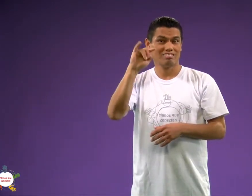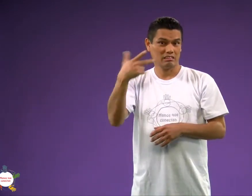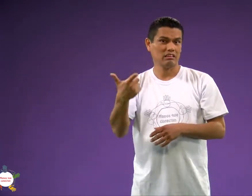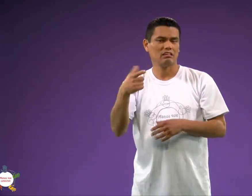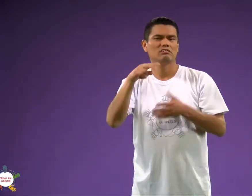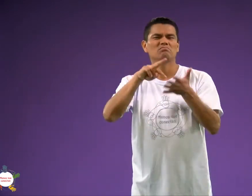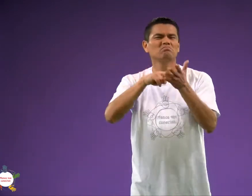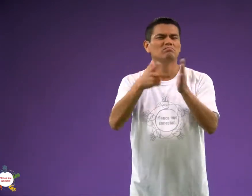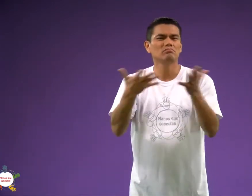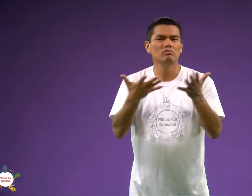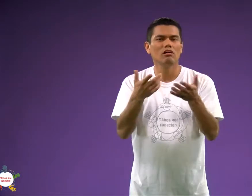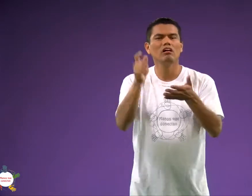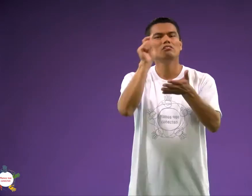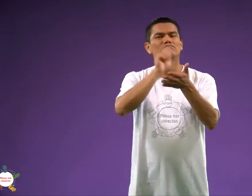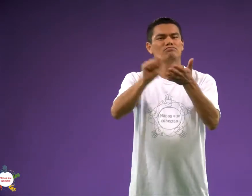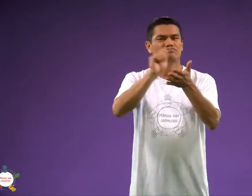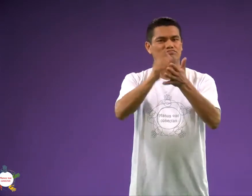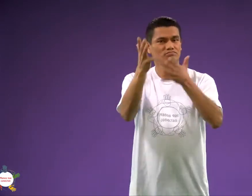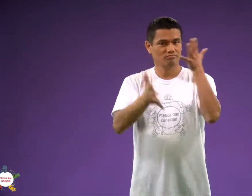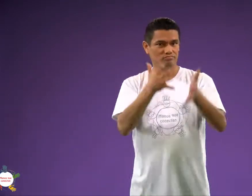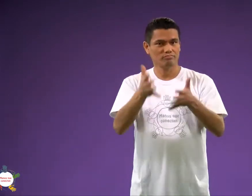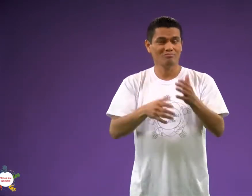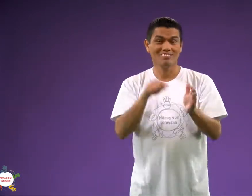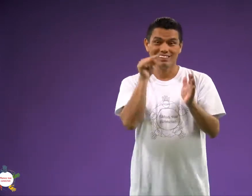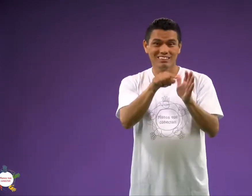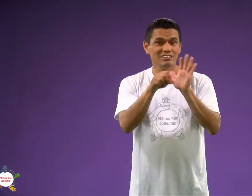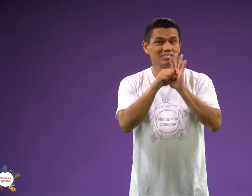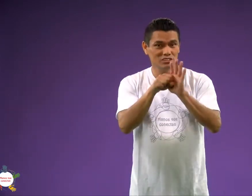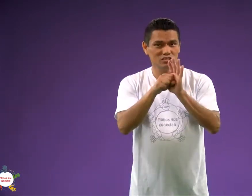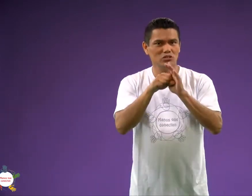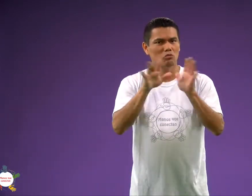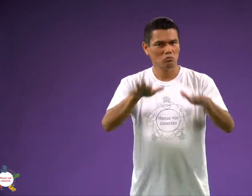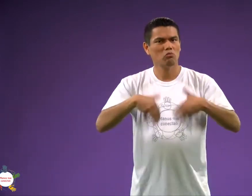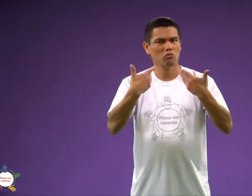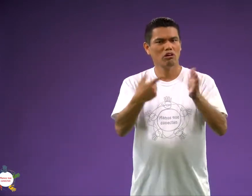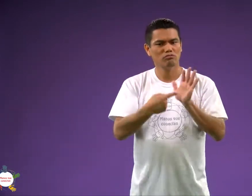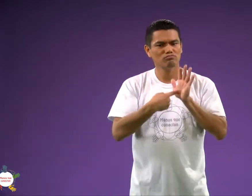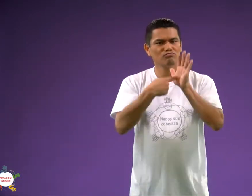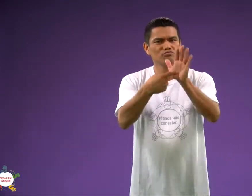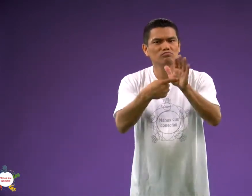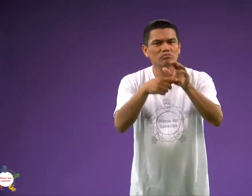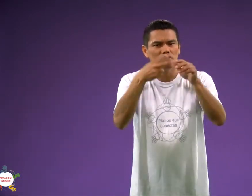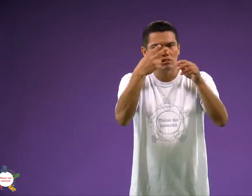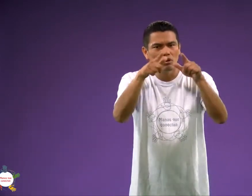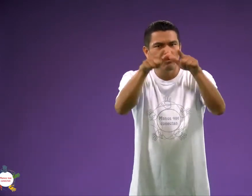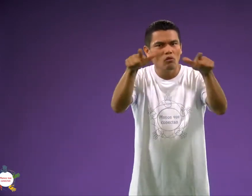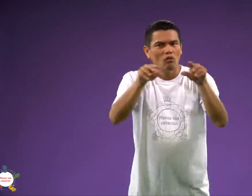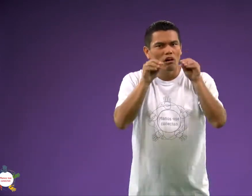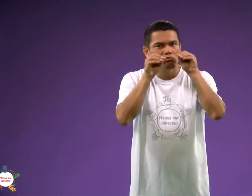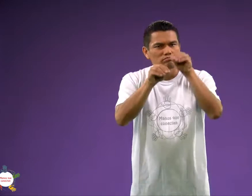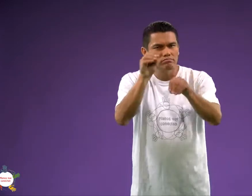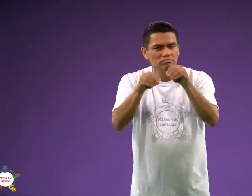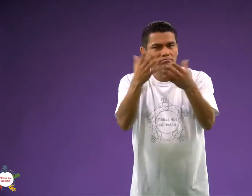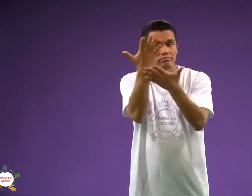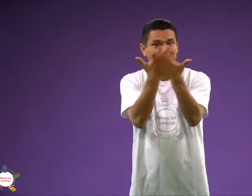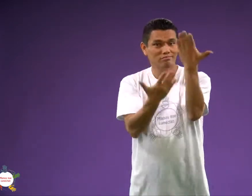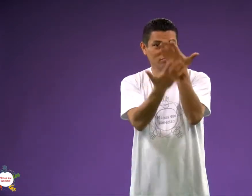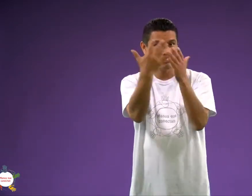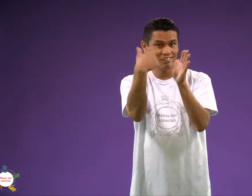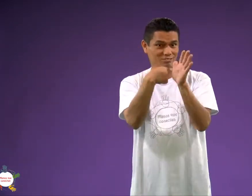¿Qué significa eso? Escritura de las señas. Estos símbolos pueden indicar la ubicación, la forma de la mano y